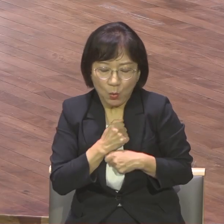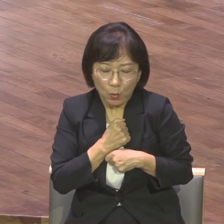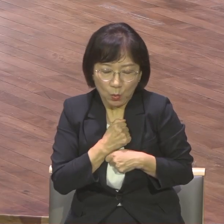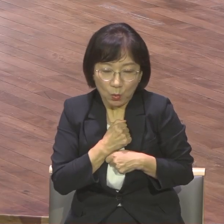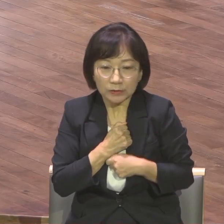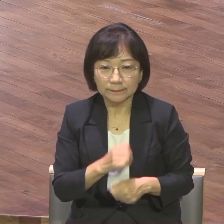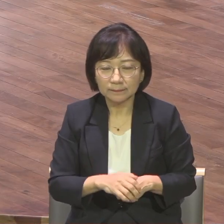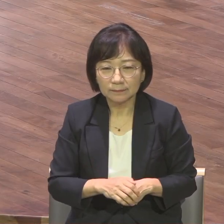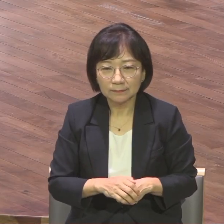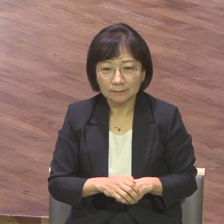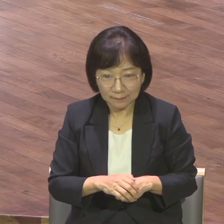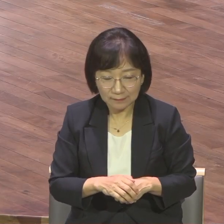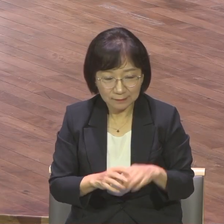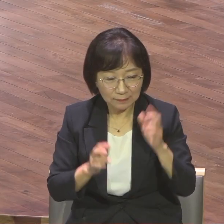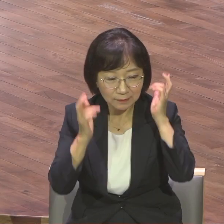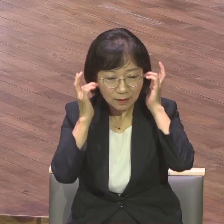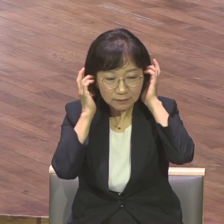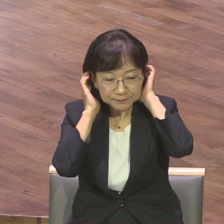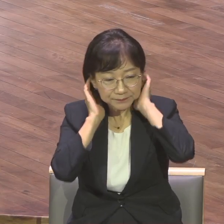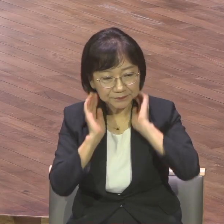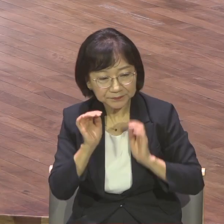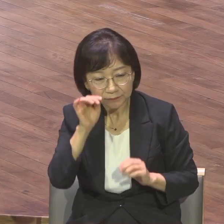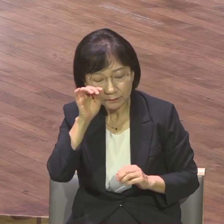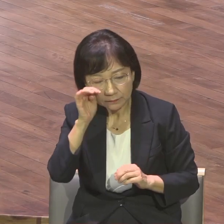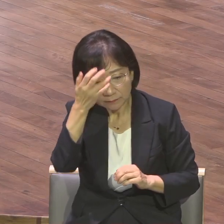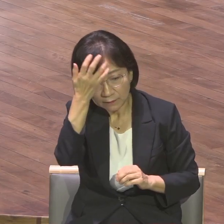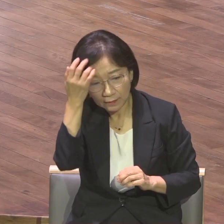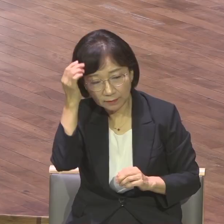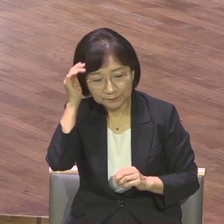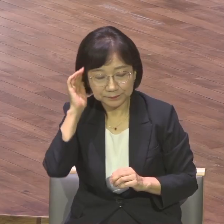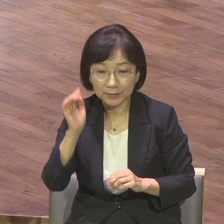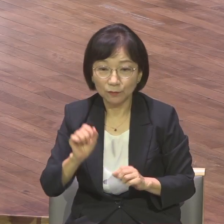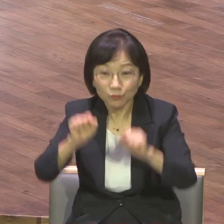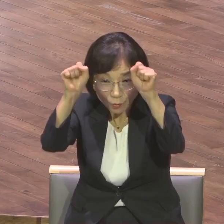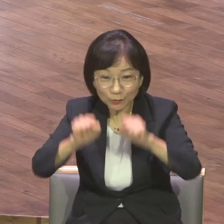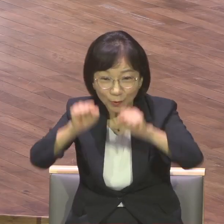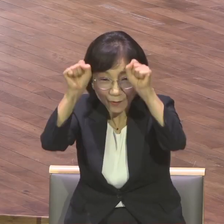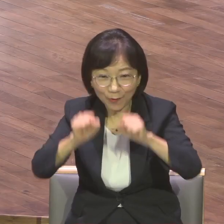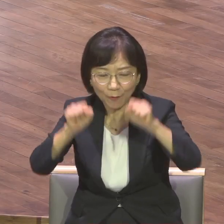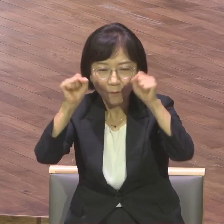힘들어요. 힘들어야 운동이에요. 힘들다고 안 해요.